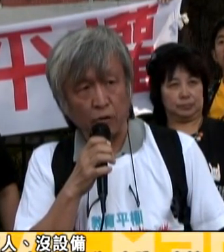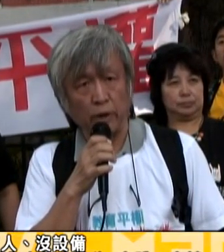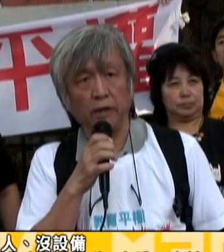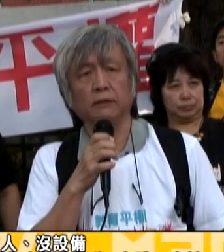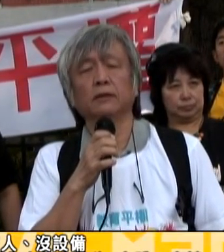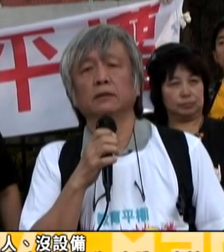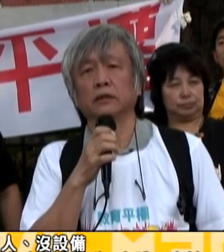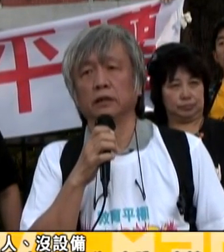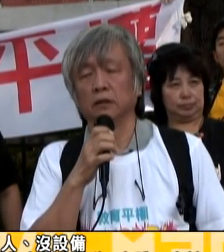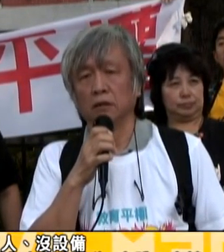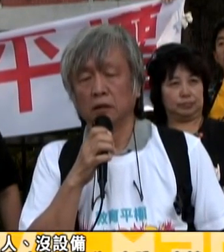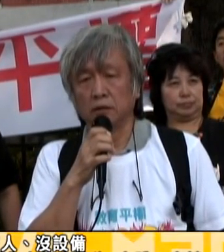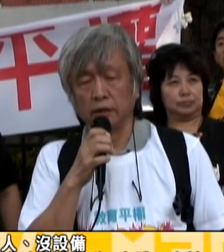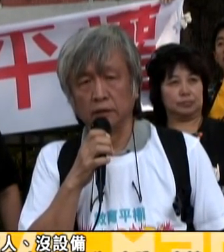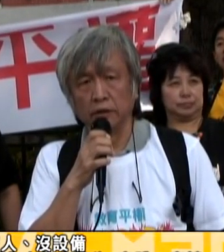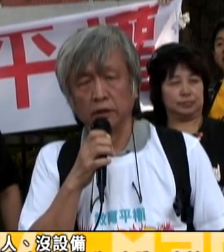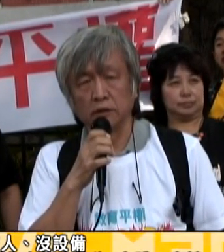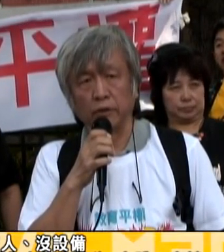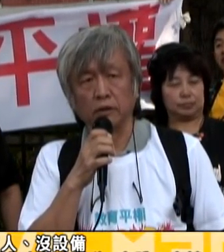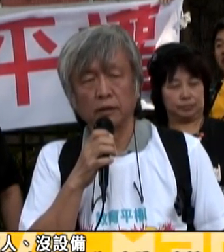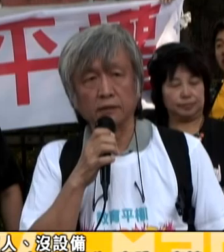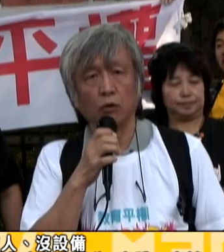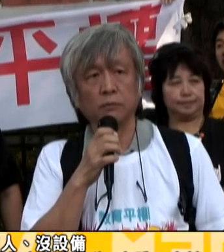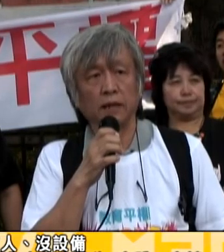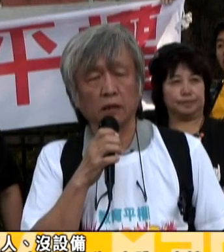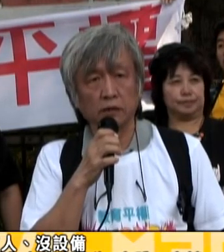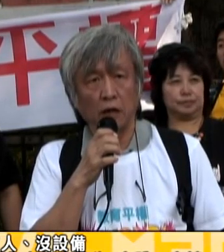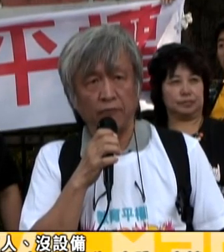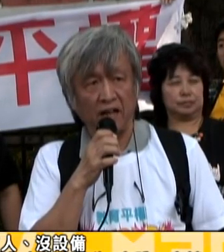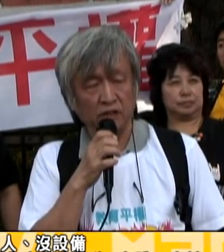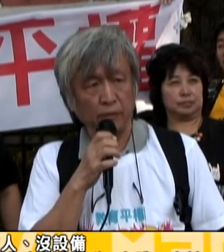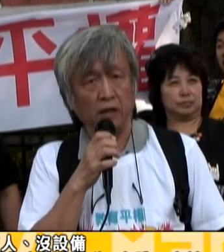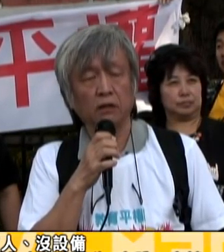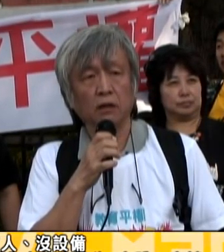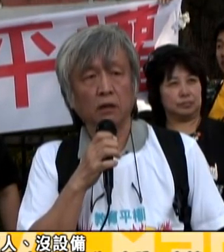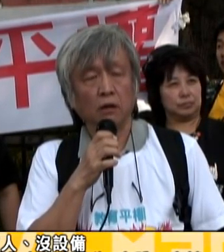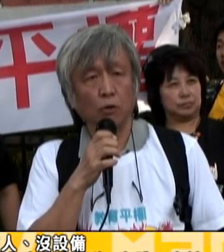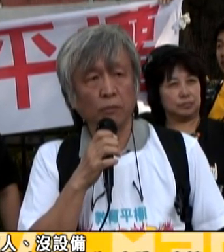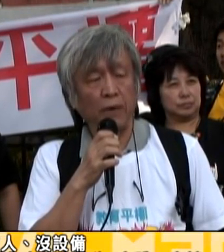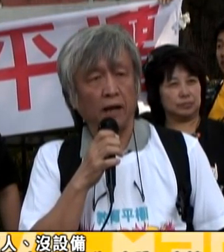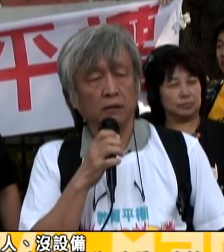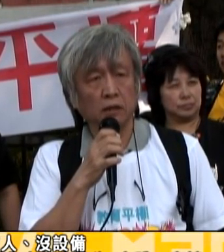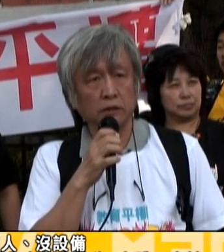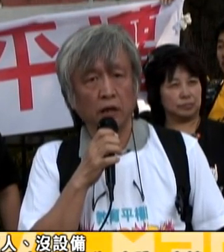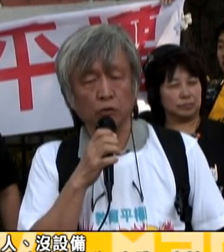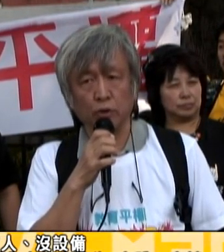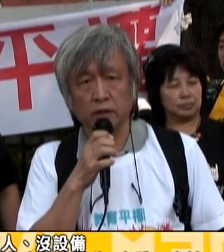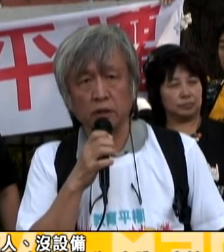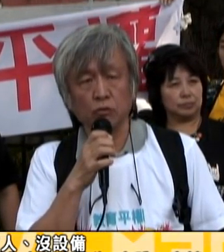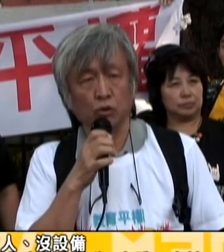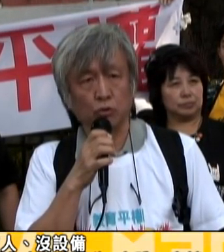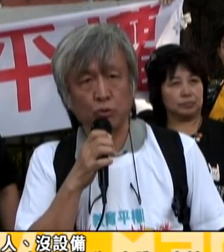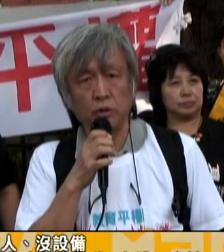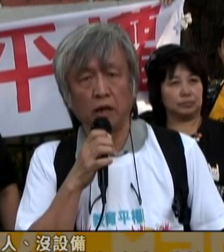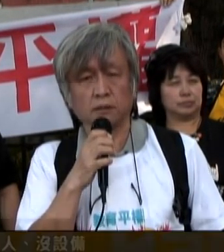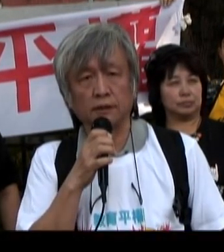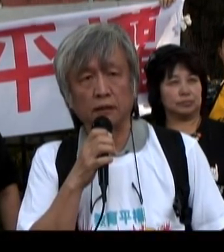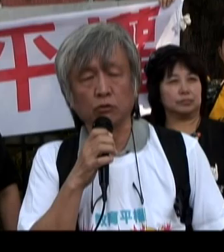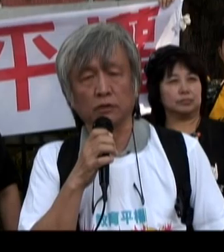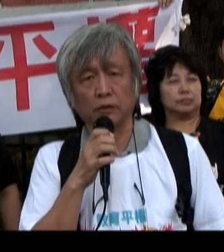听打员这些人力的资源，但是我们在特教法里面，我们把特教学生所需要的3种人员已